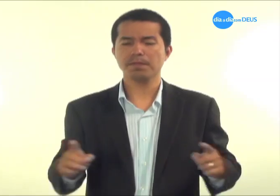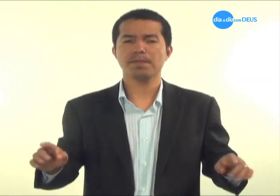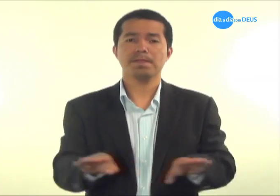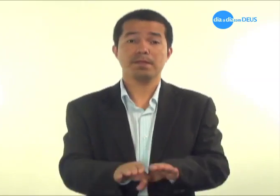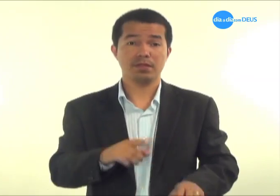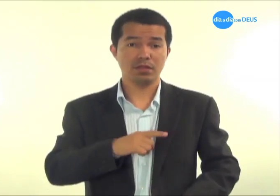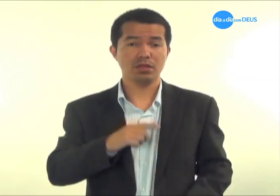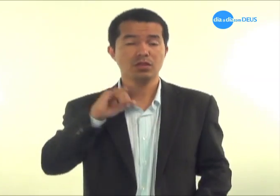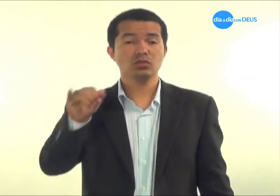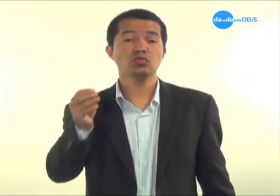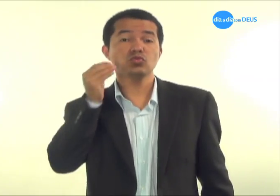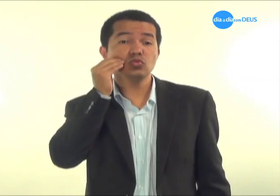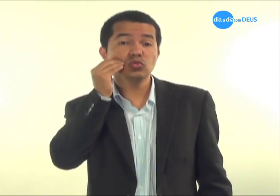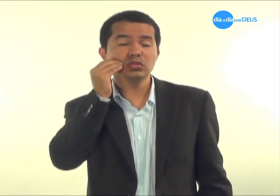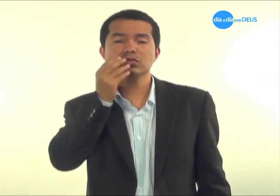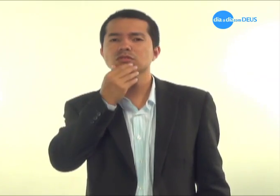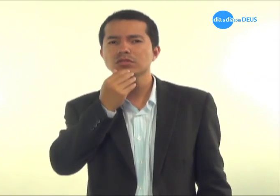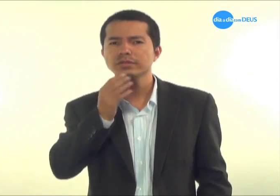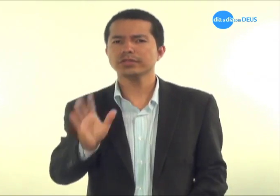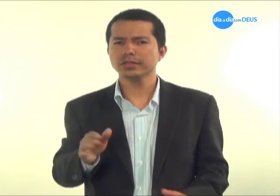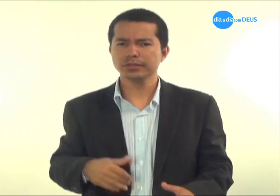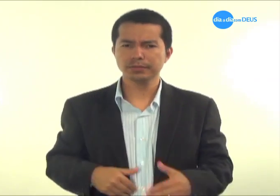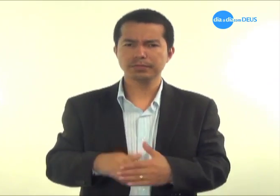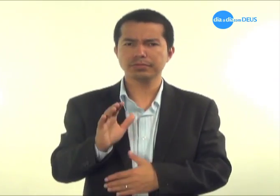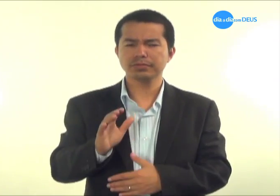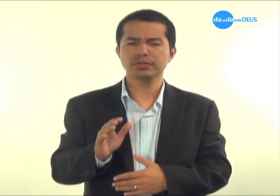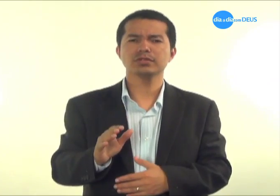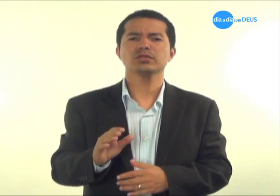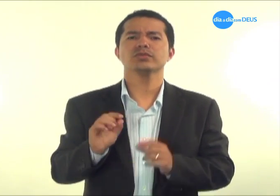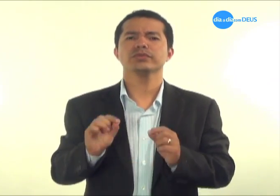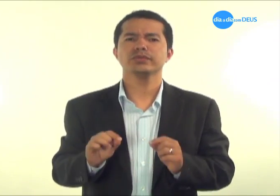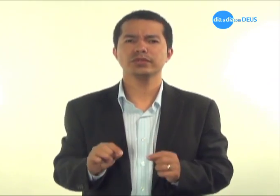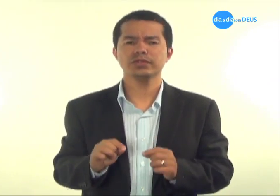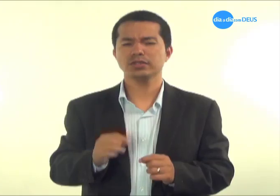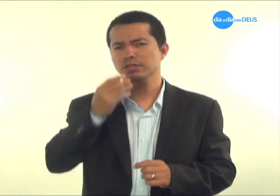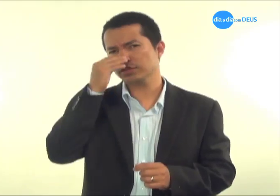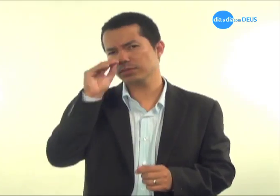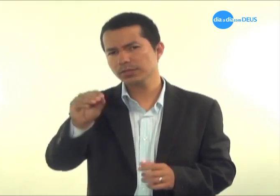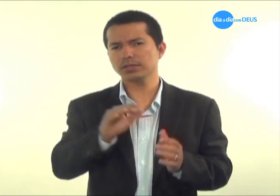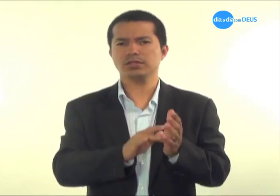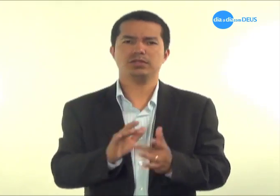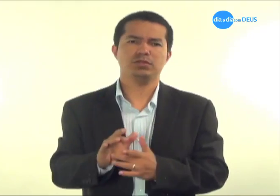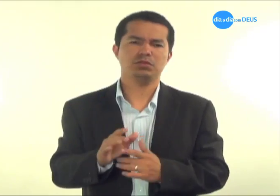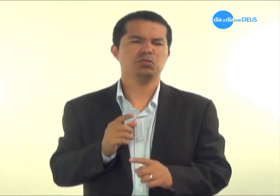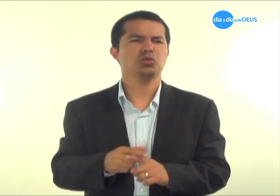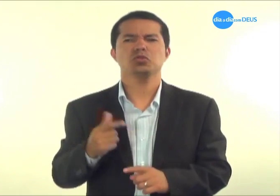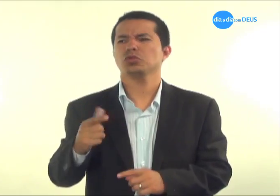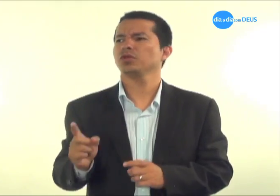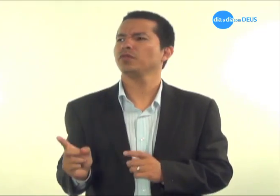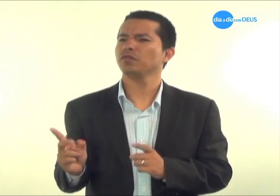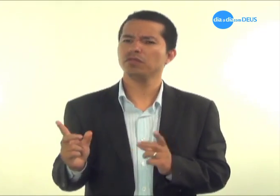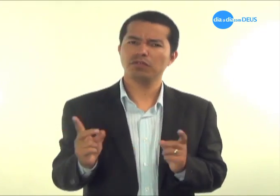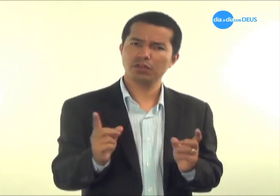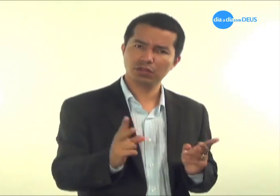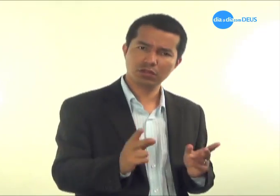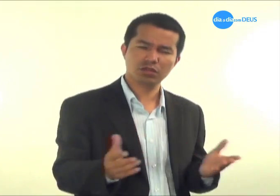discípulos, aquele que o havia de trair, disse, por que não se vendeu o bálsamo por 300 denários, e não se